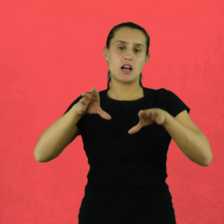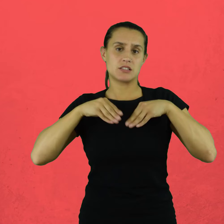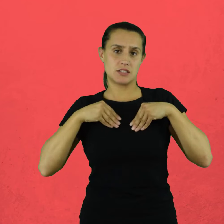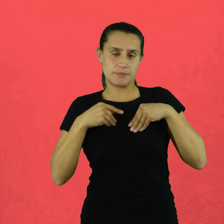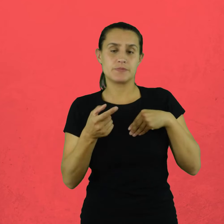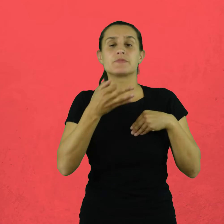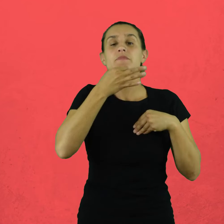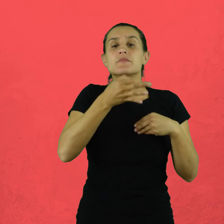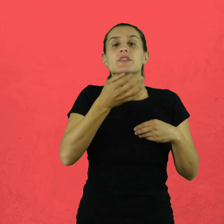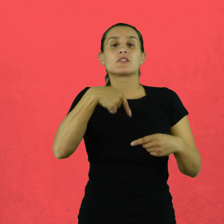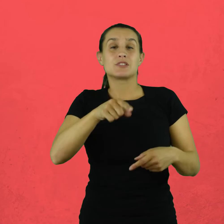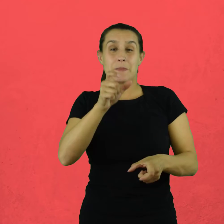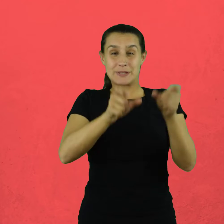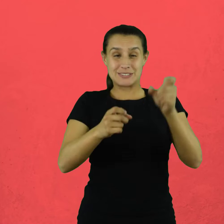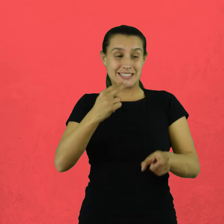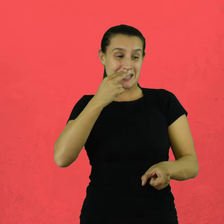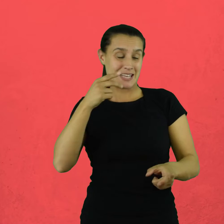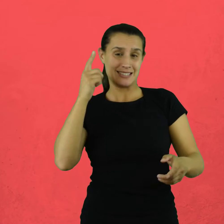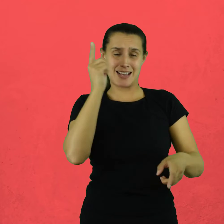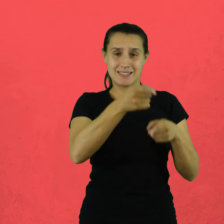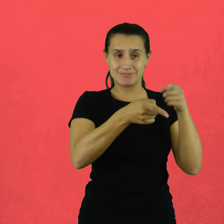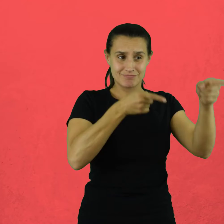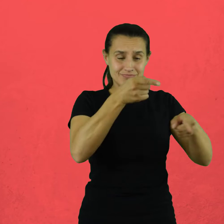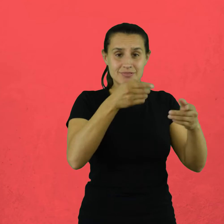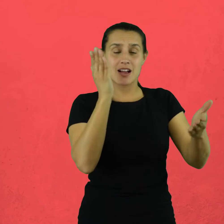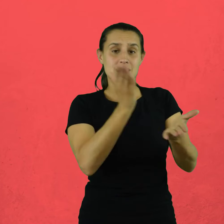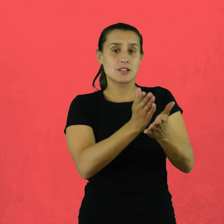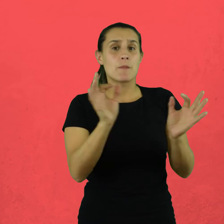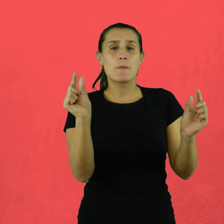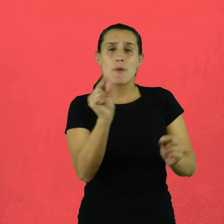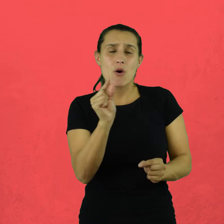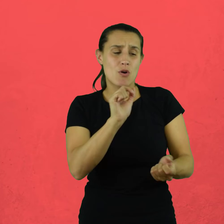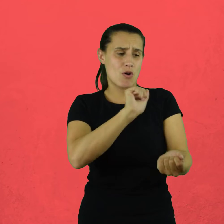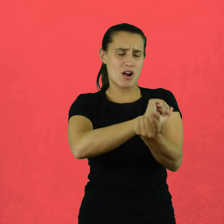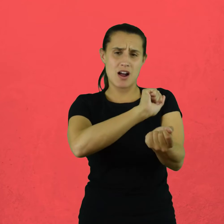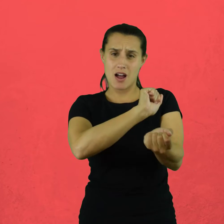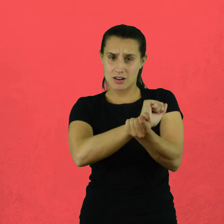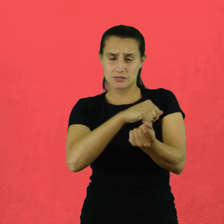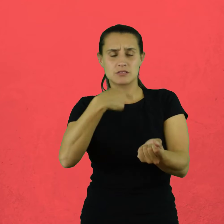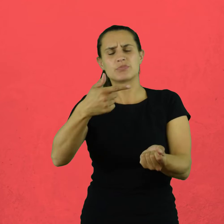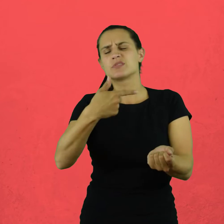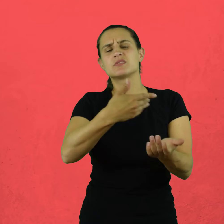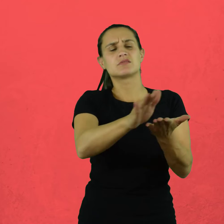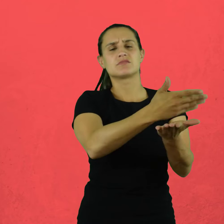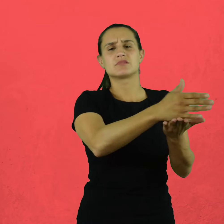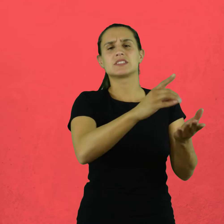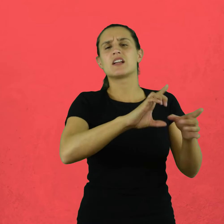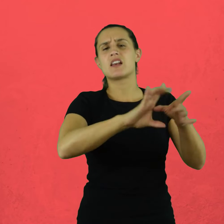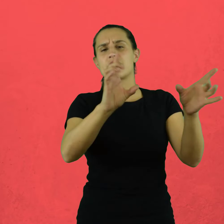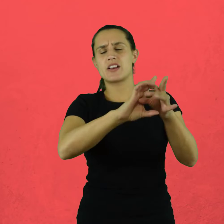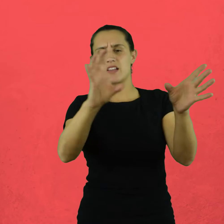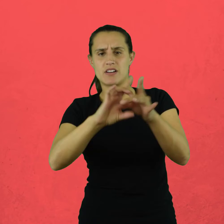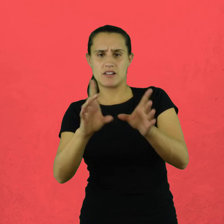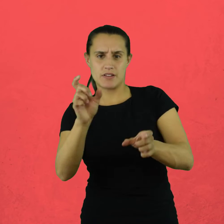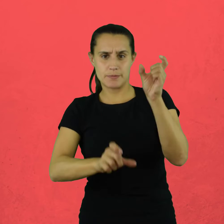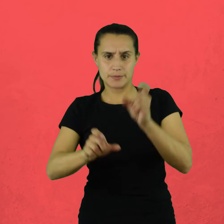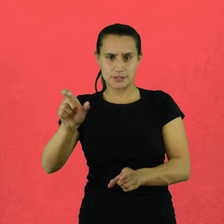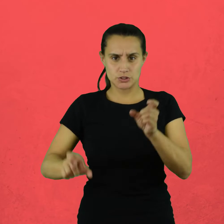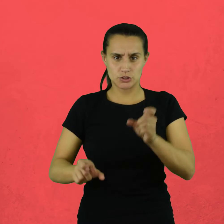activamente. Si los nazis juzgados fueron pocos, las amnistías fueron vaciando las cárceles. Hans Globke,